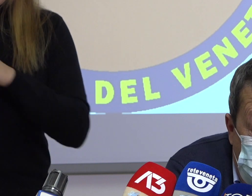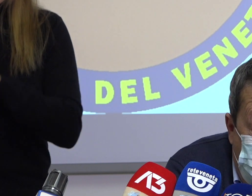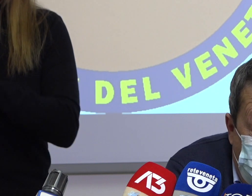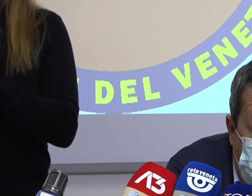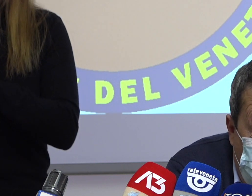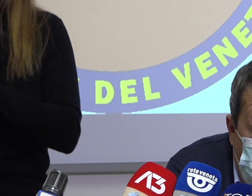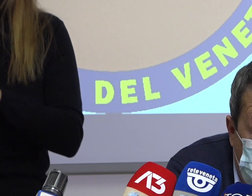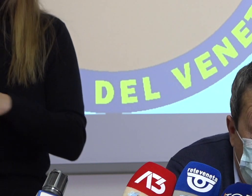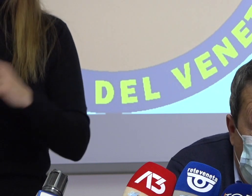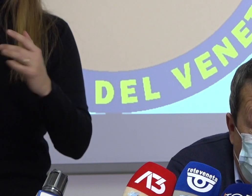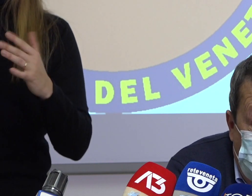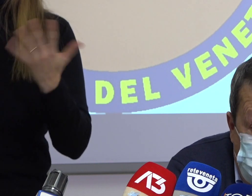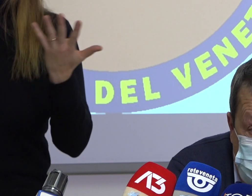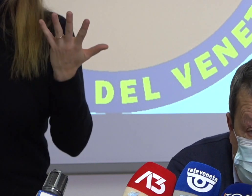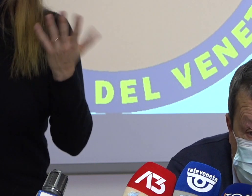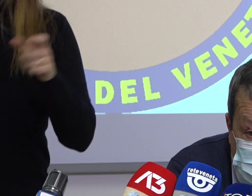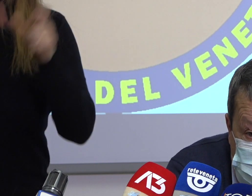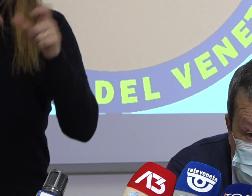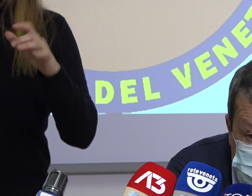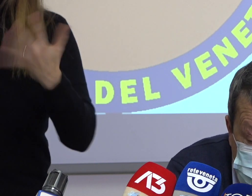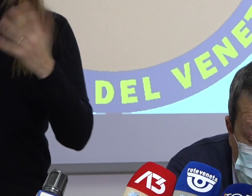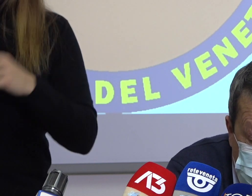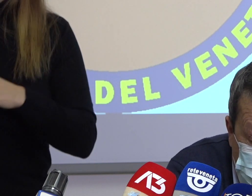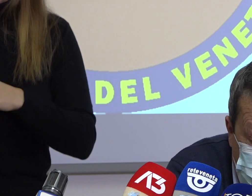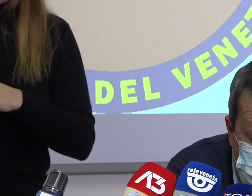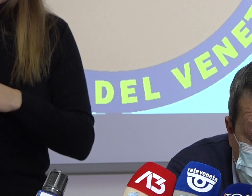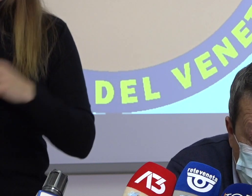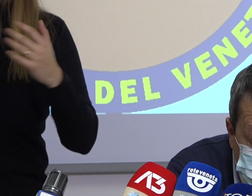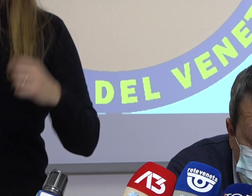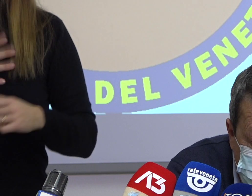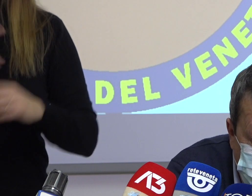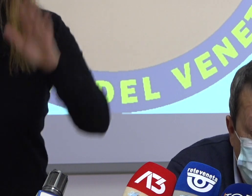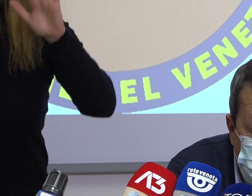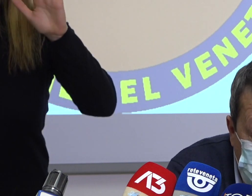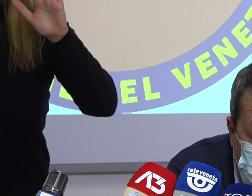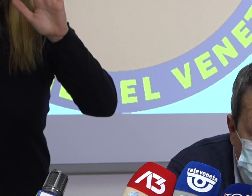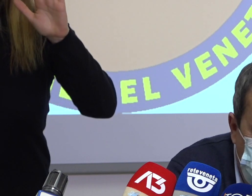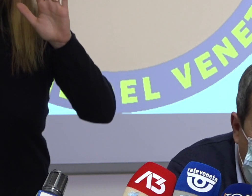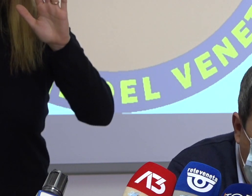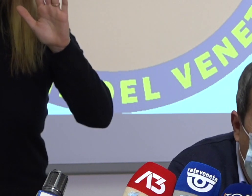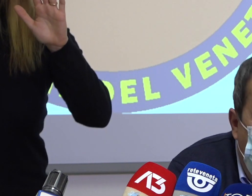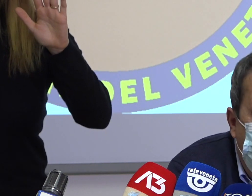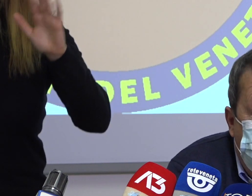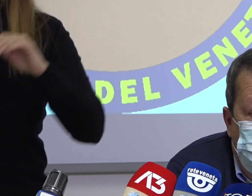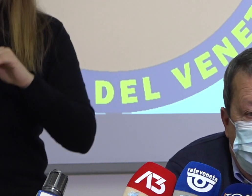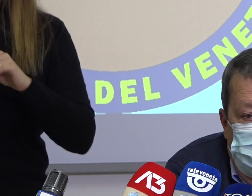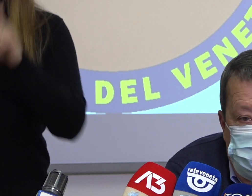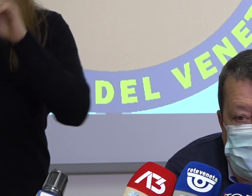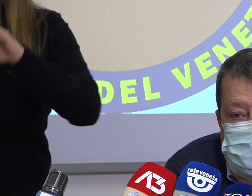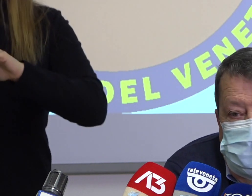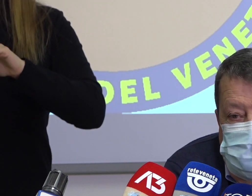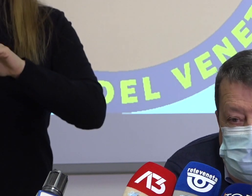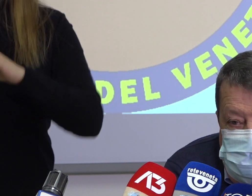il 10% ha meno di 70 anni, gli altri ne hanno di più. Però torniamo al solito